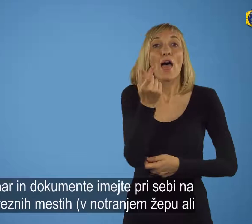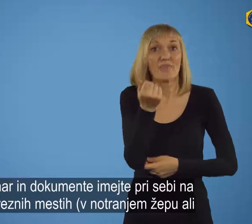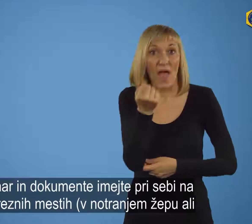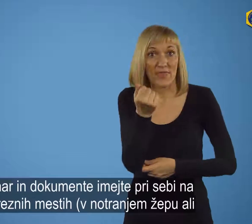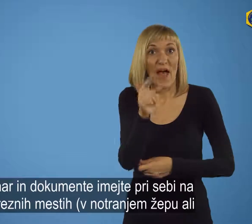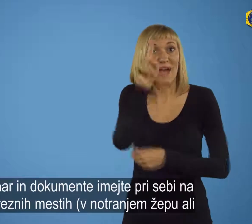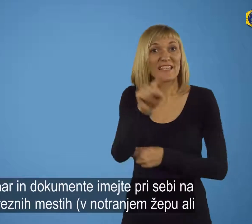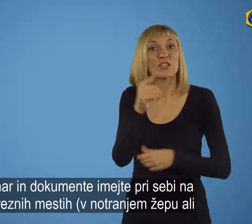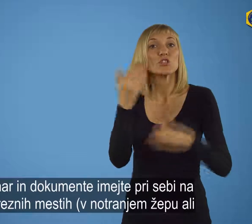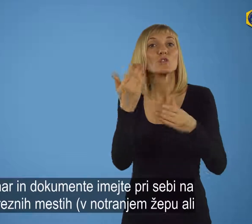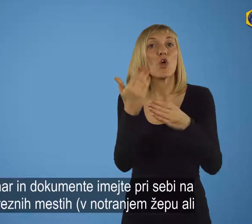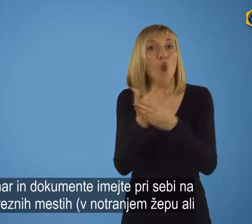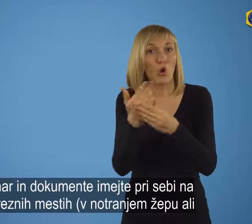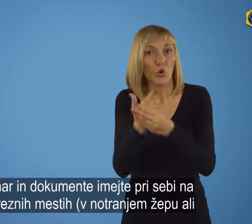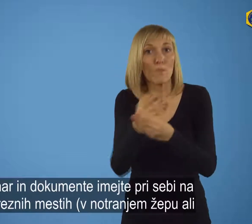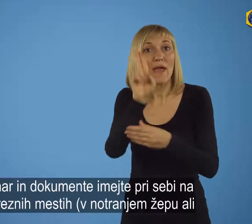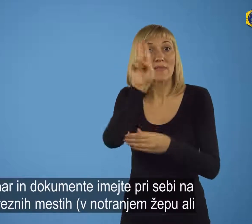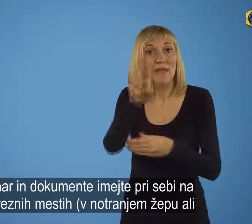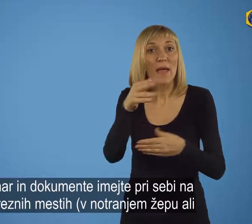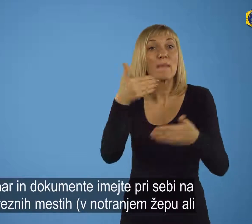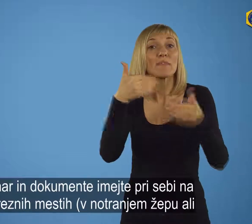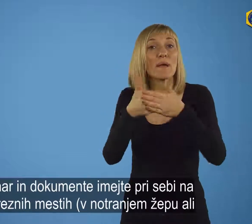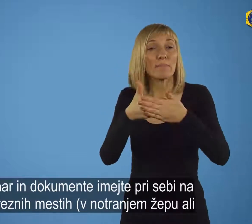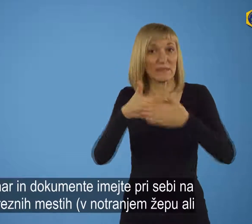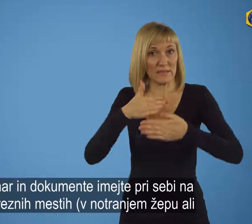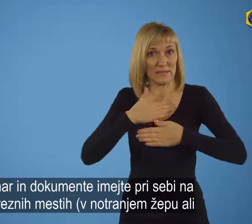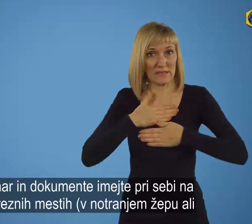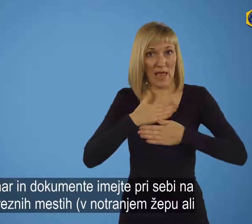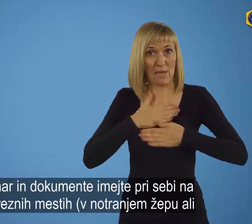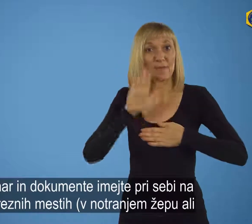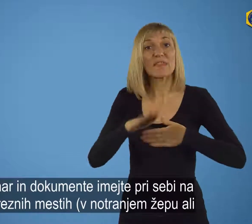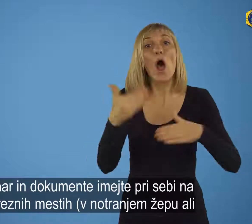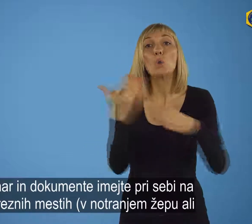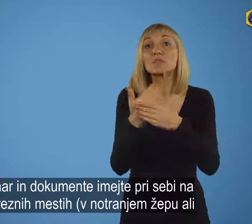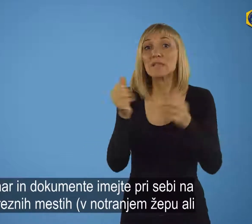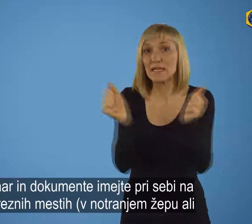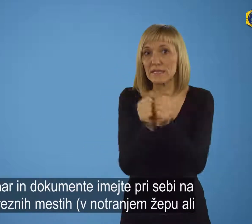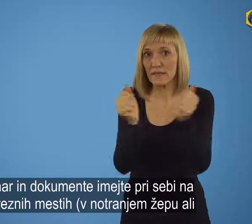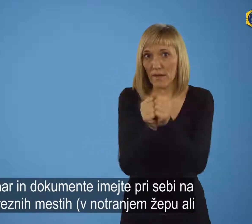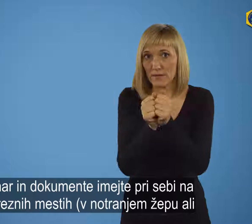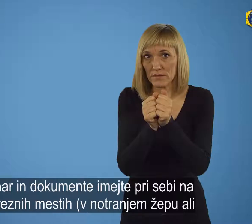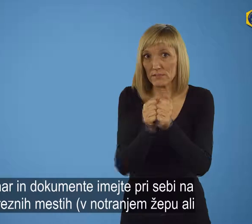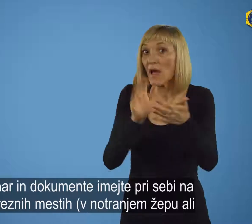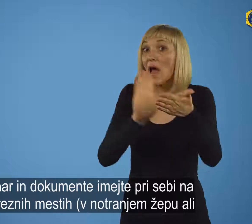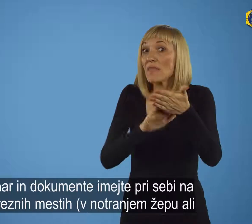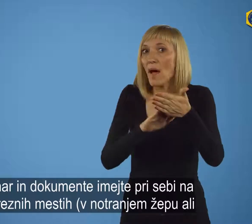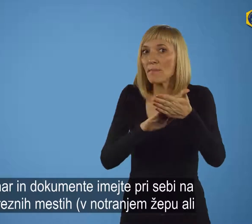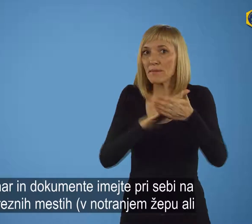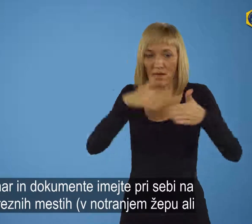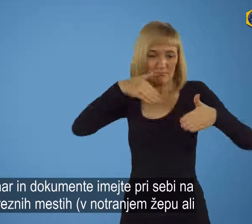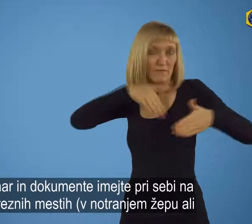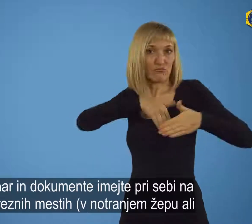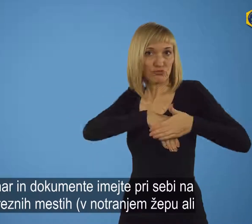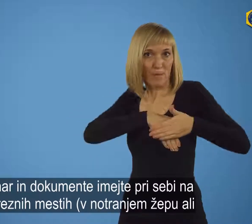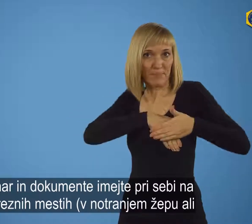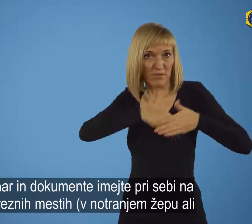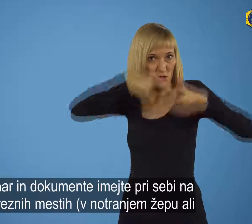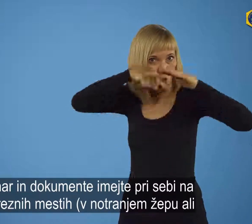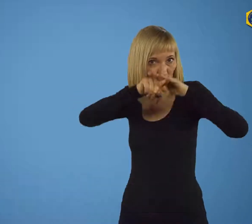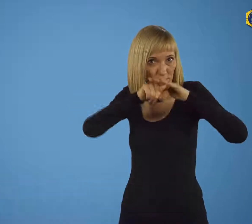Denar in dokumente imejte pri sebi na ustreznih mestih, v notranjem žepu ali okoli pasu, predvsem zaradi